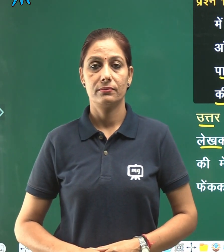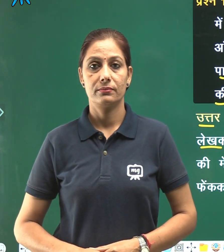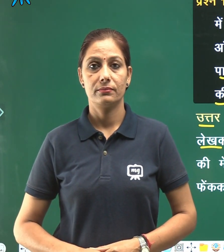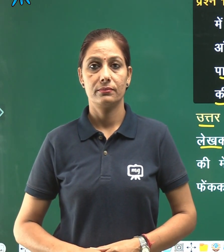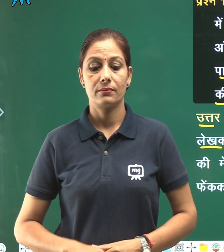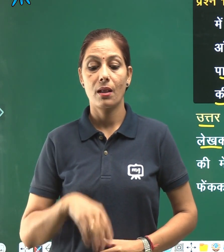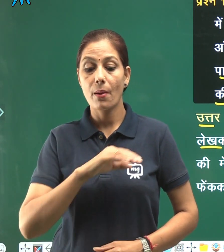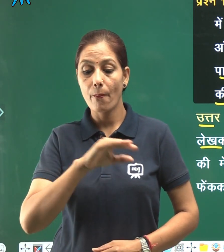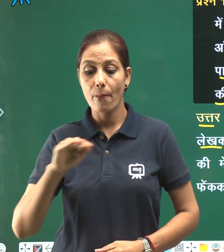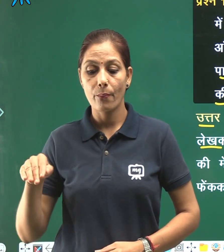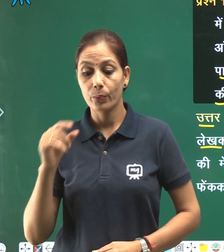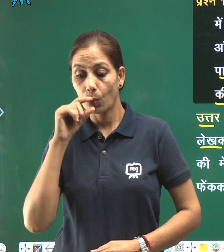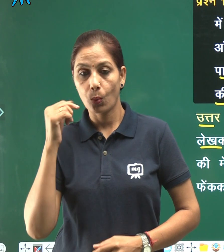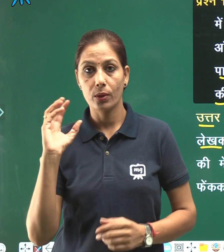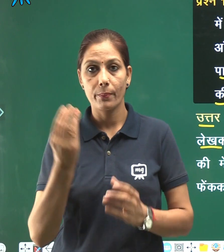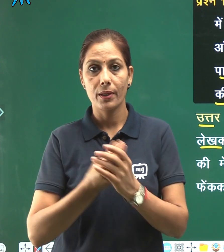मेढक मंडली